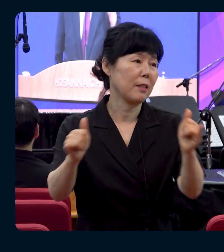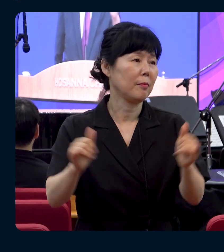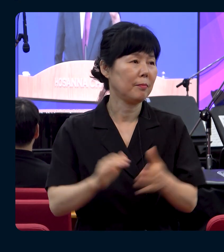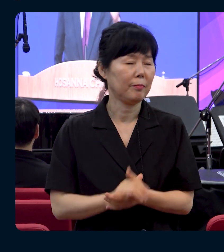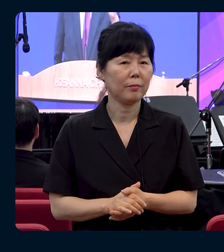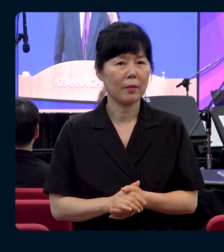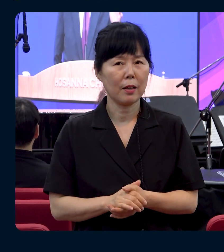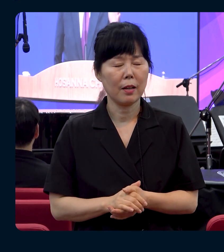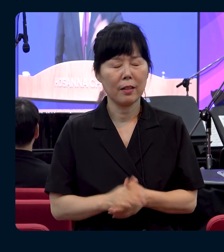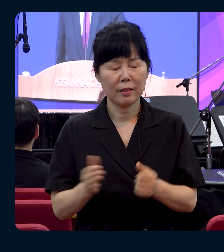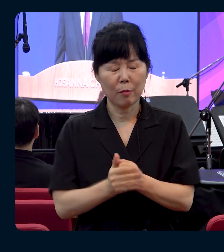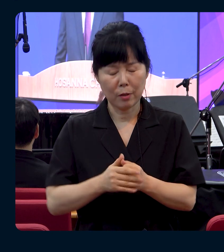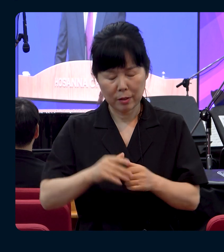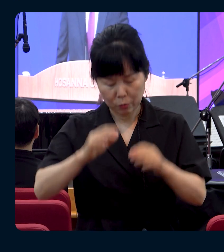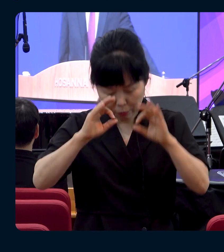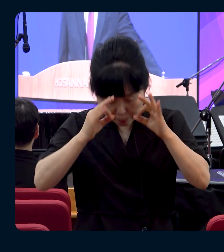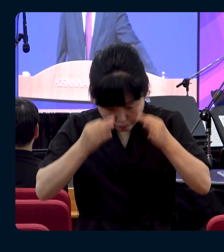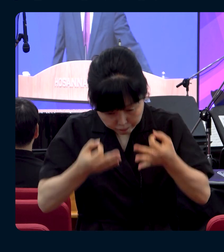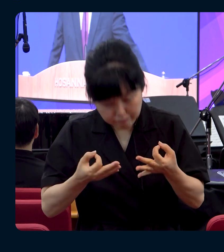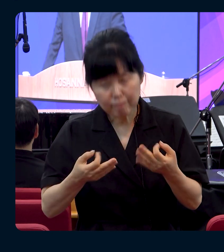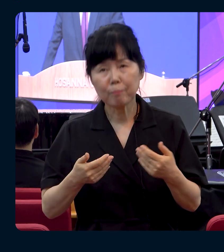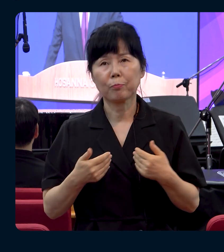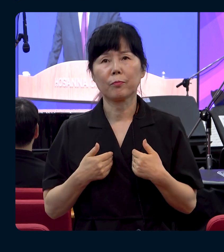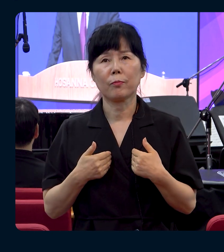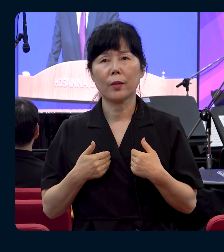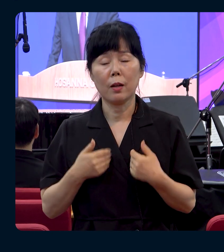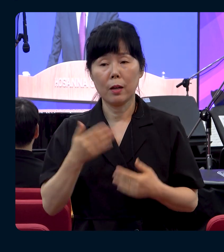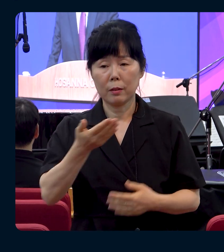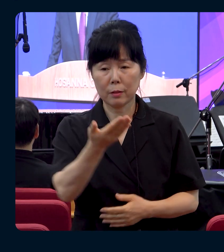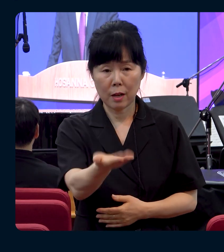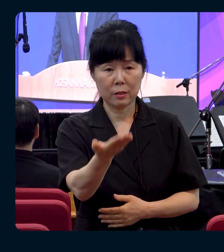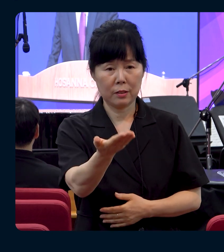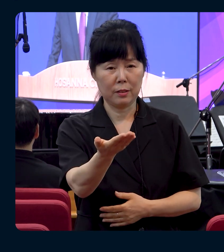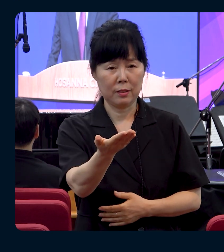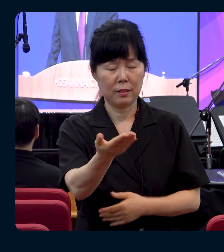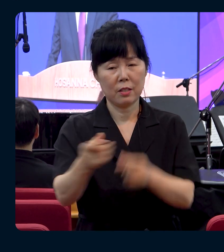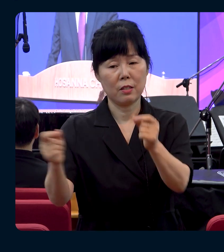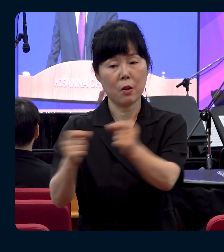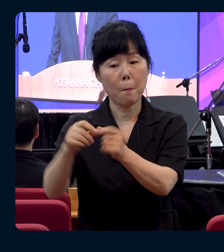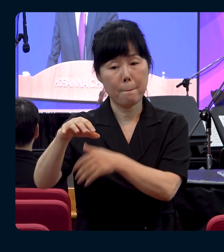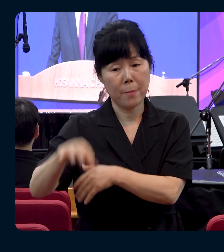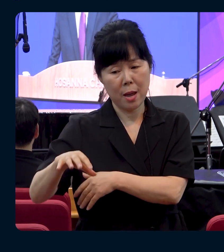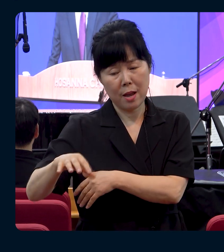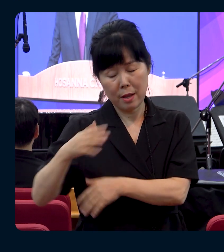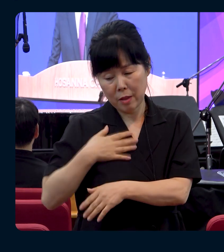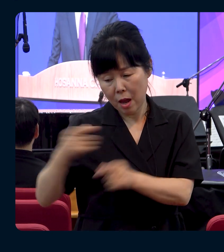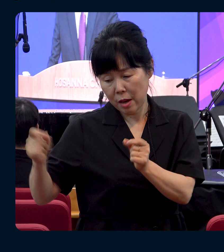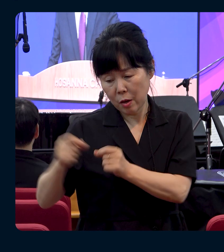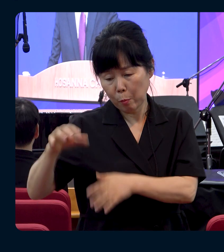한번 생각해 봐야 합니다. 당신 옆에는 지금 누가 있습니까?